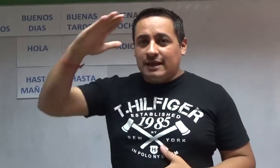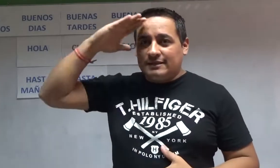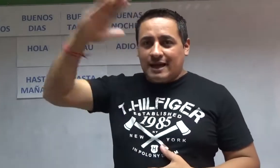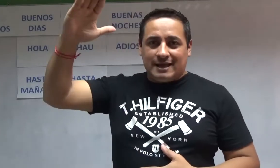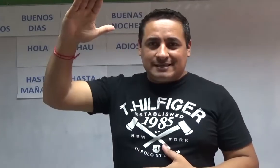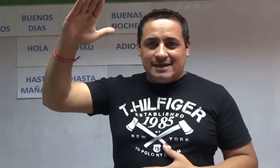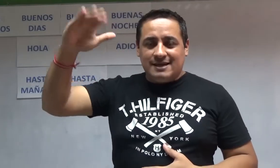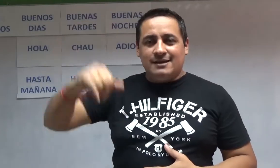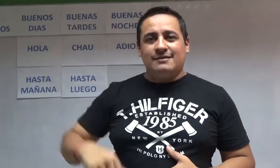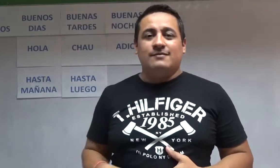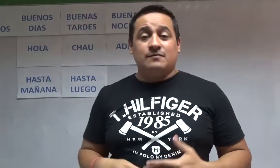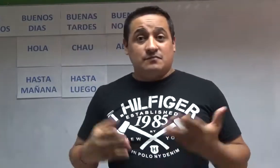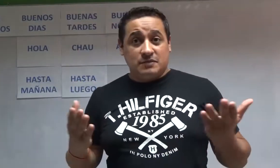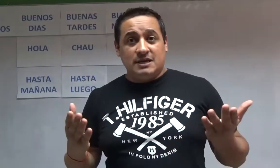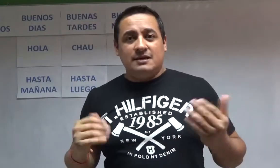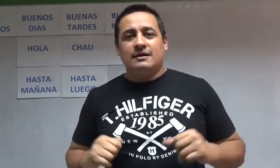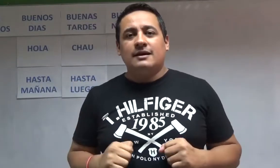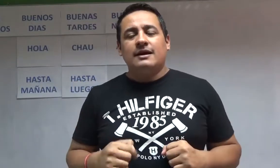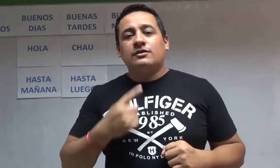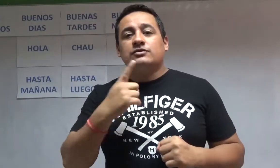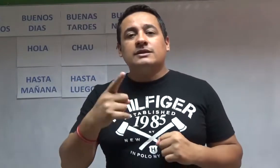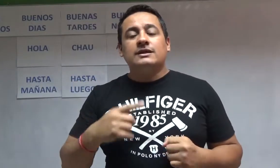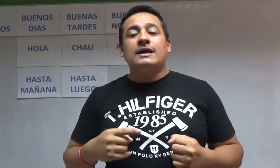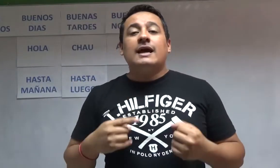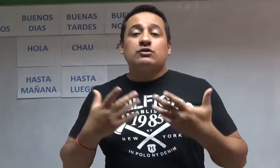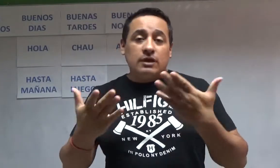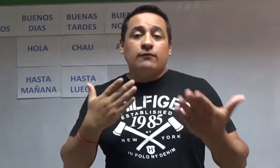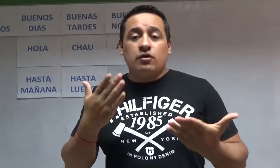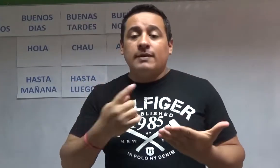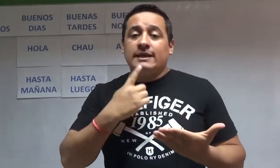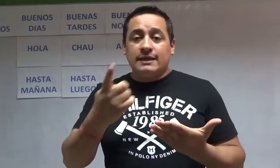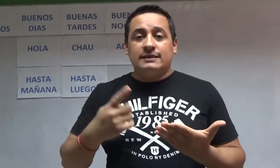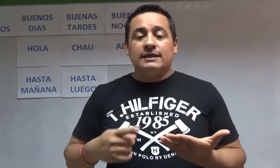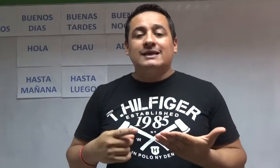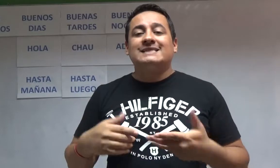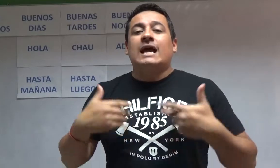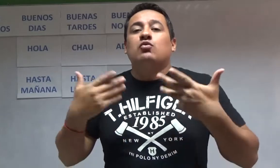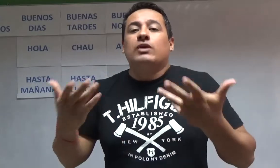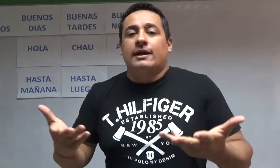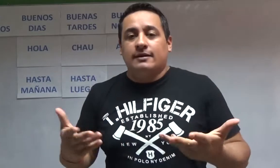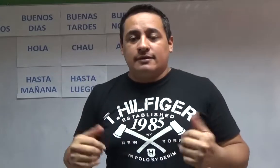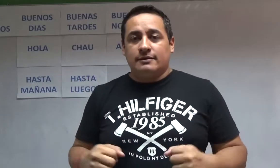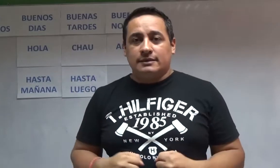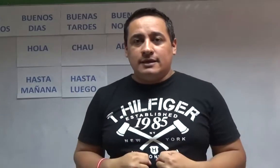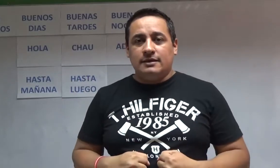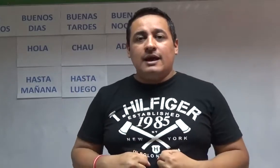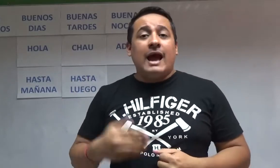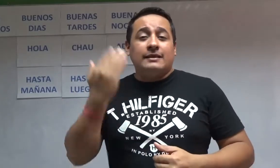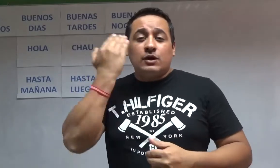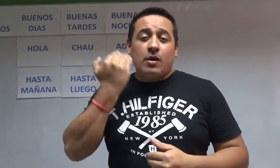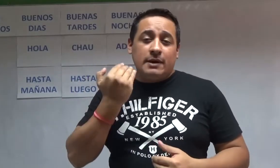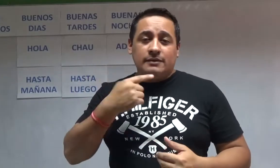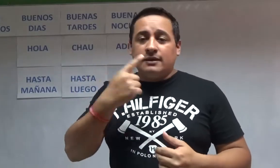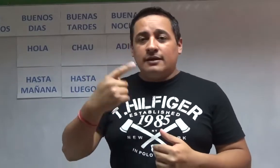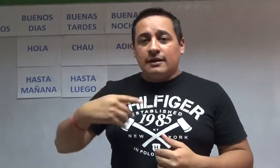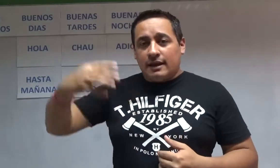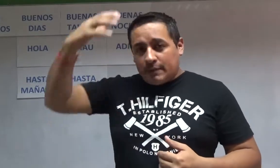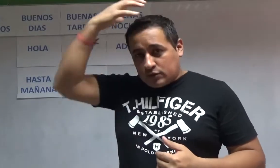hace así, ¿sí? Entonces, es una forma de decir saludar, ¿sí? Antiguamente, la persona